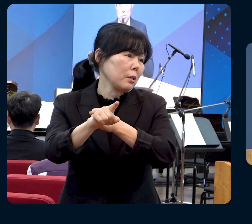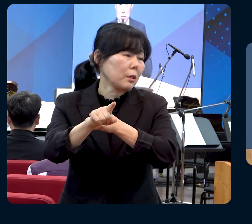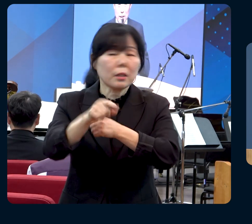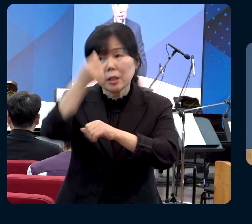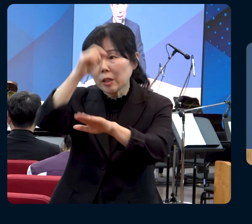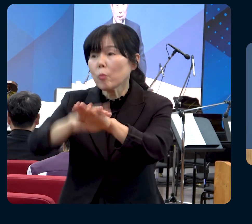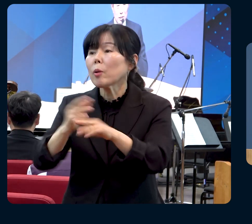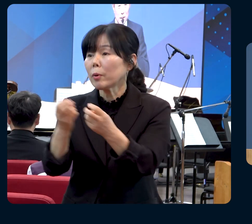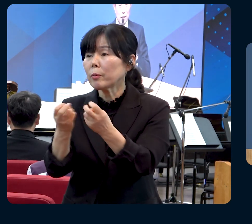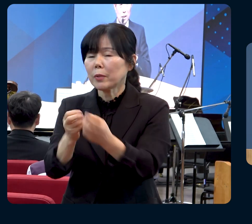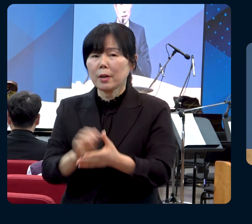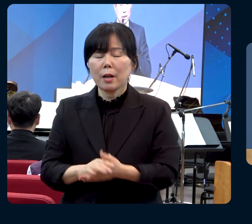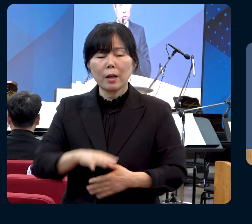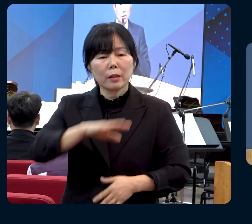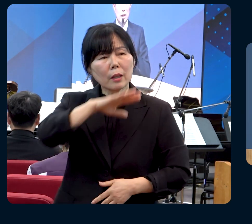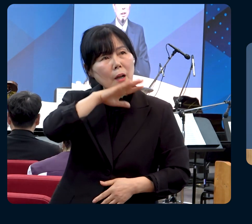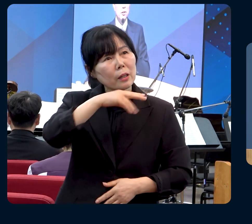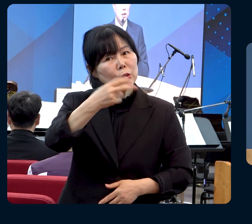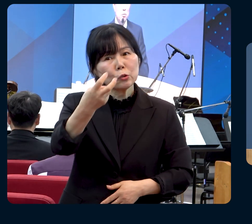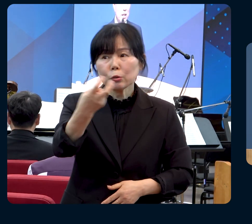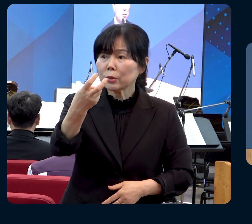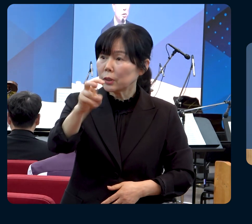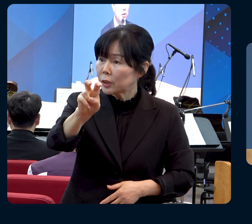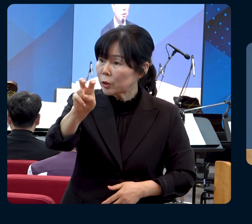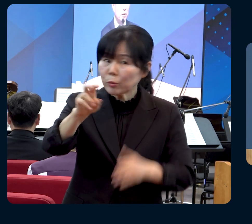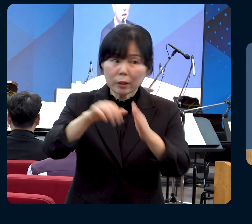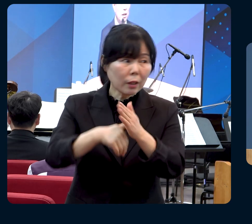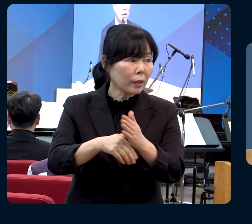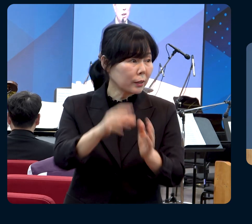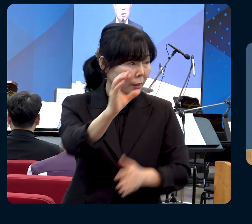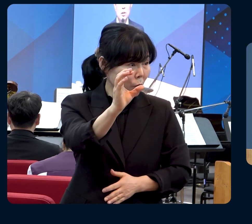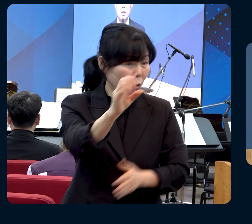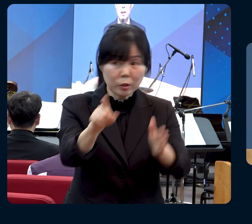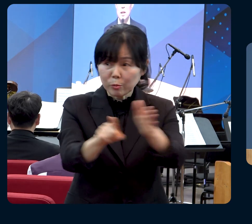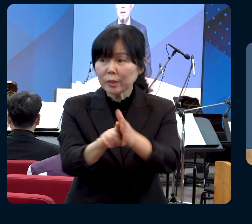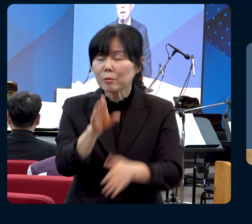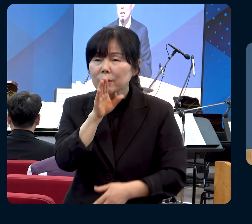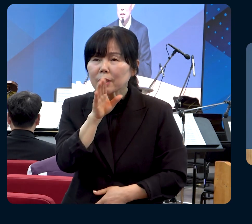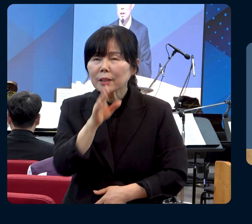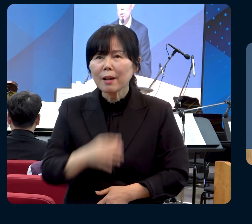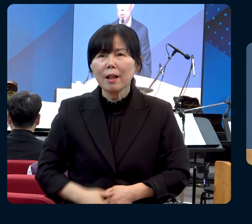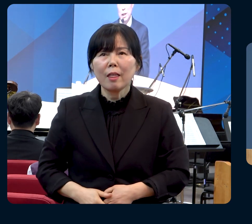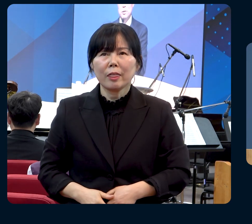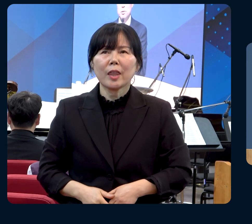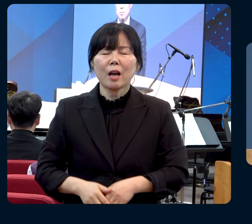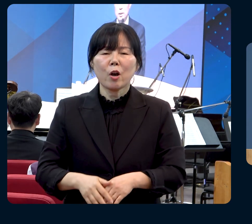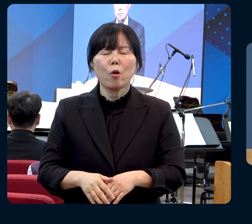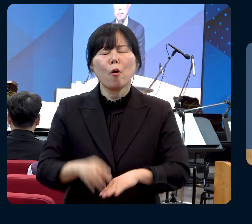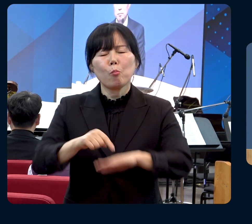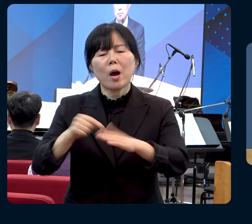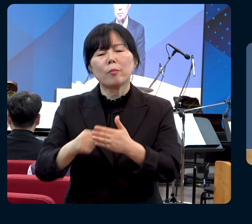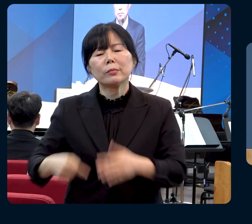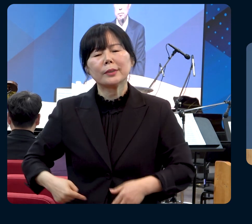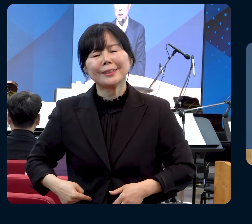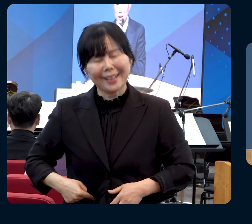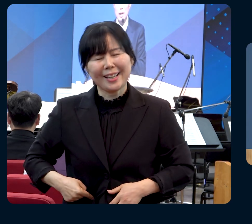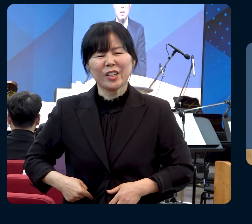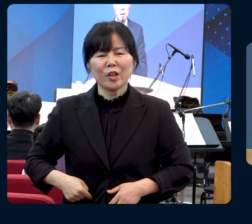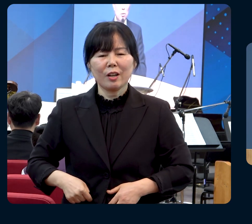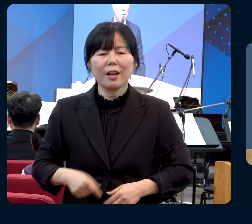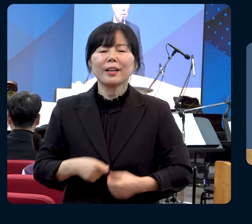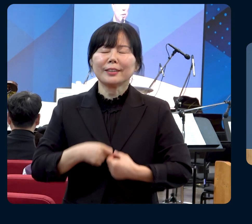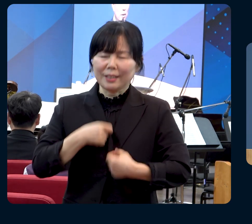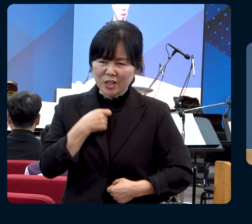제가 20살 때까지 성당을 다녔다고 말씀을 드렸는데 저는 그냥 착하게 살려고 다녔습니다.